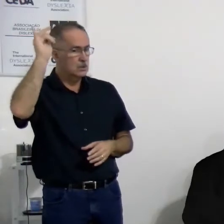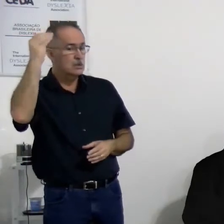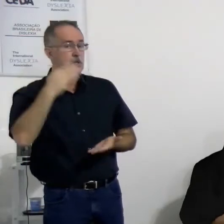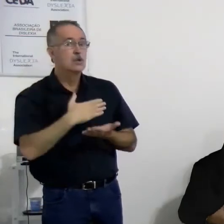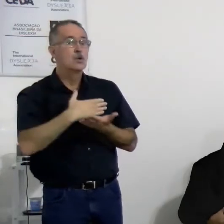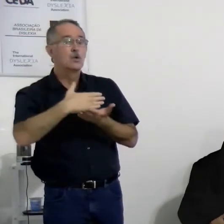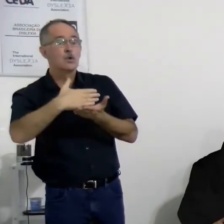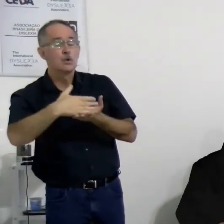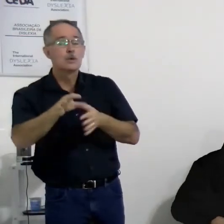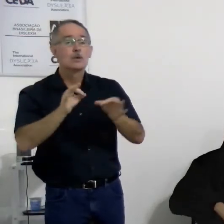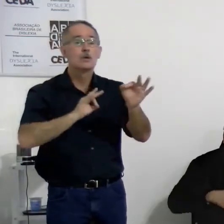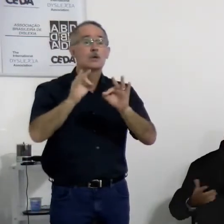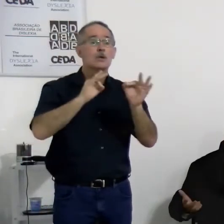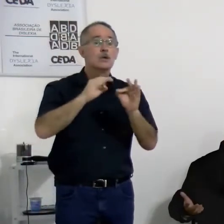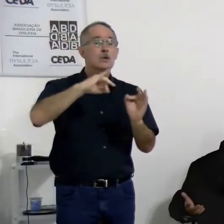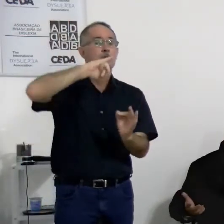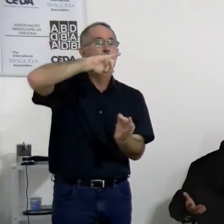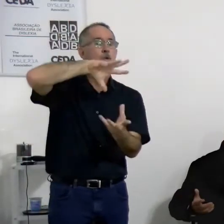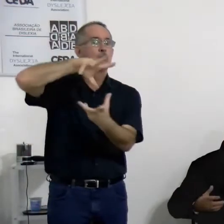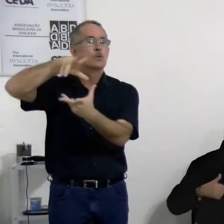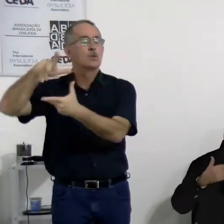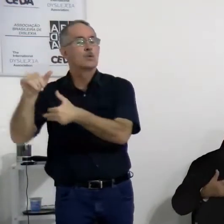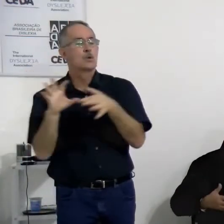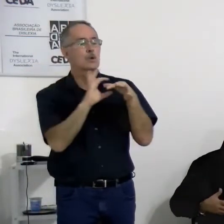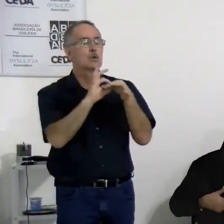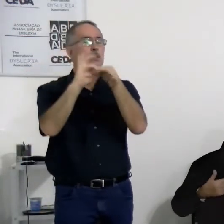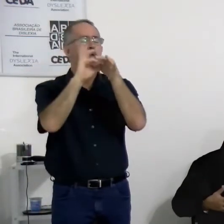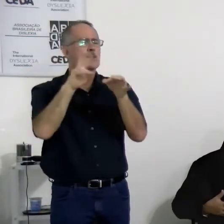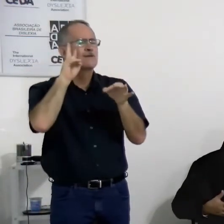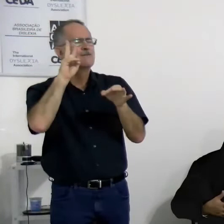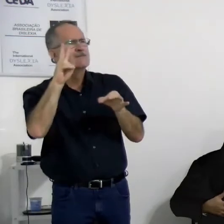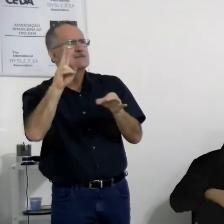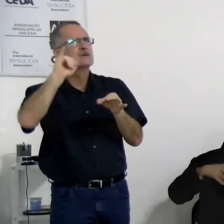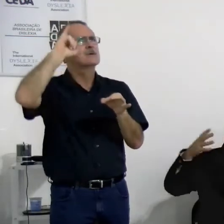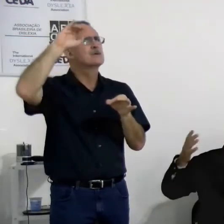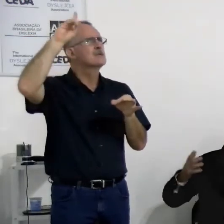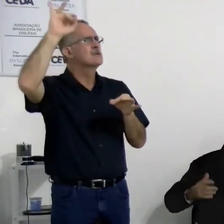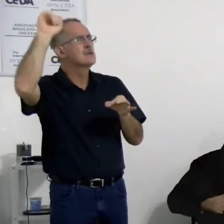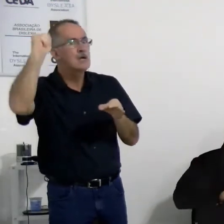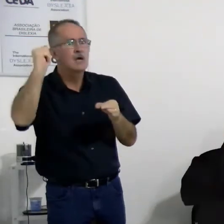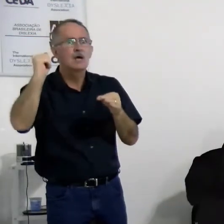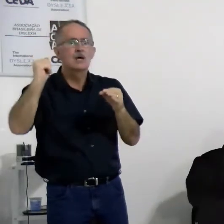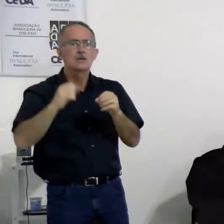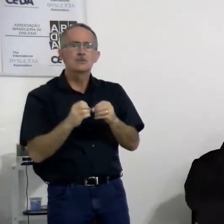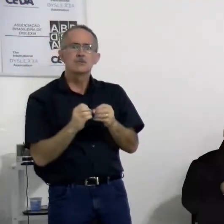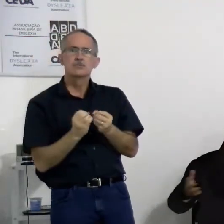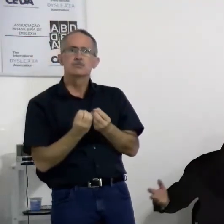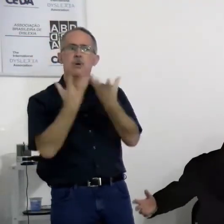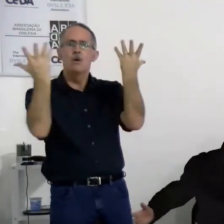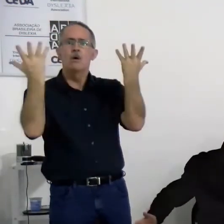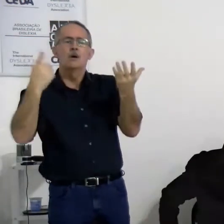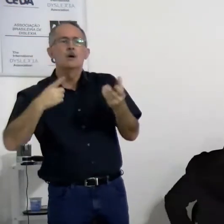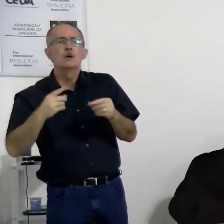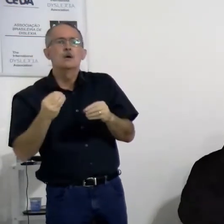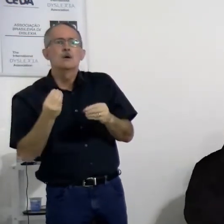desse processo dos Global Partners e quando ele viu, a Associação Internacional de Dislexia tinha brotado e tinha